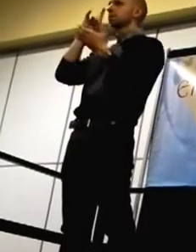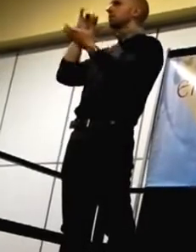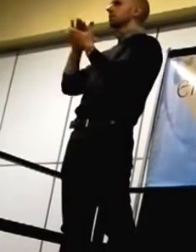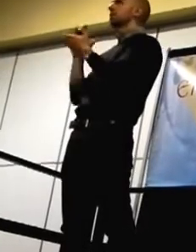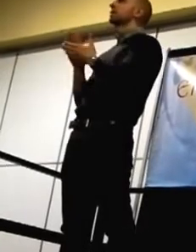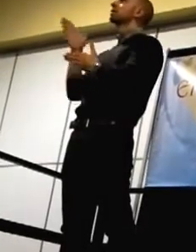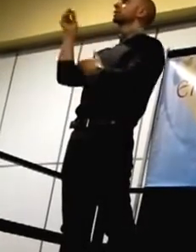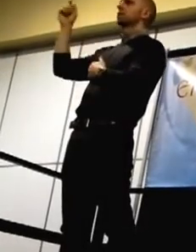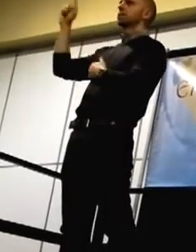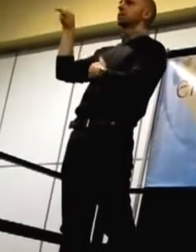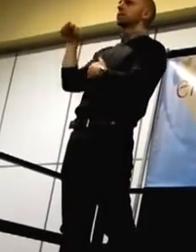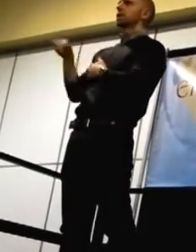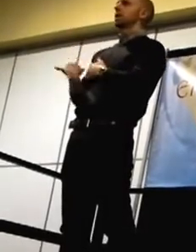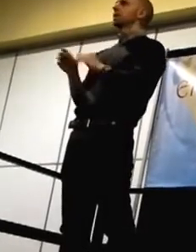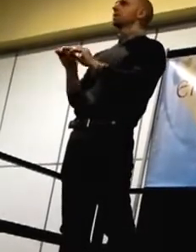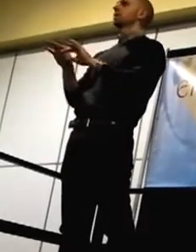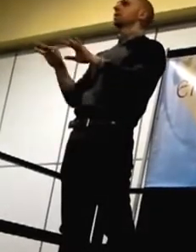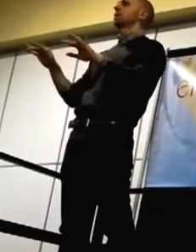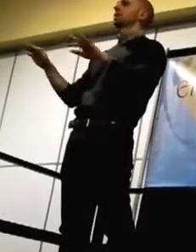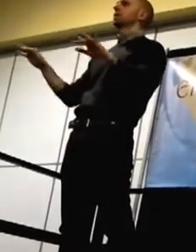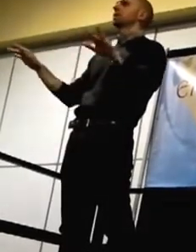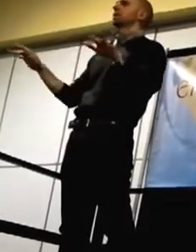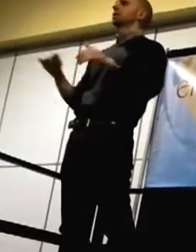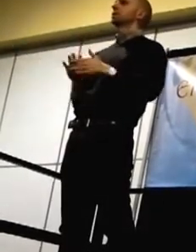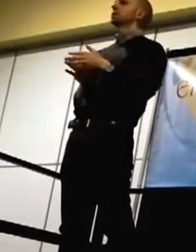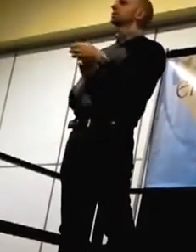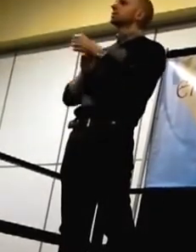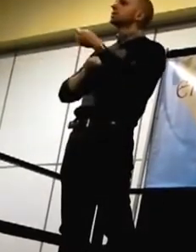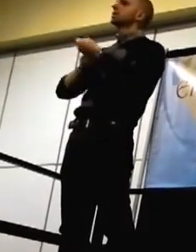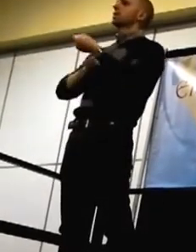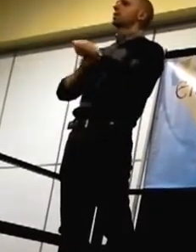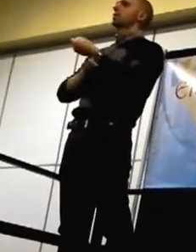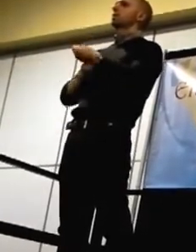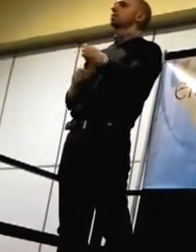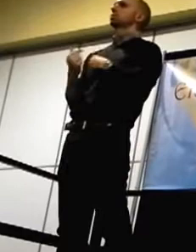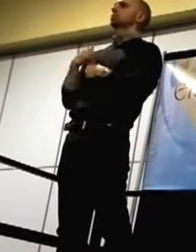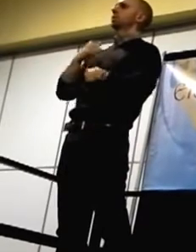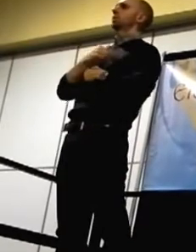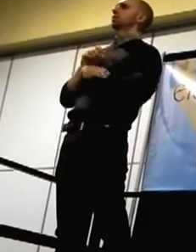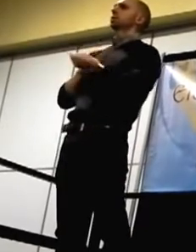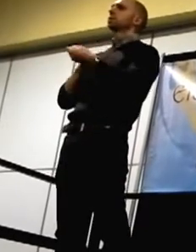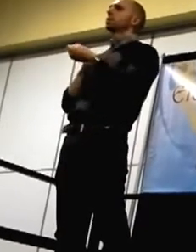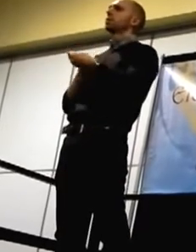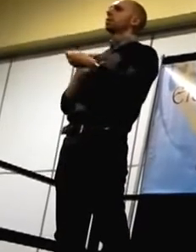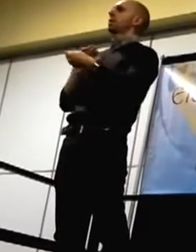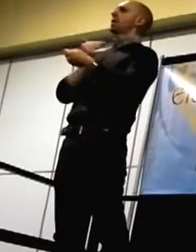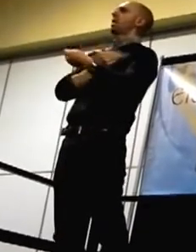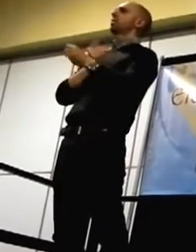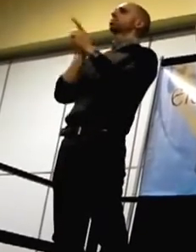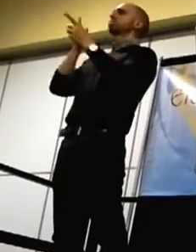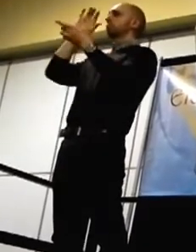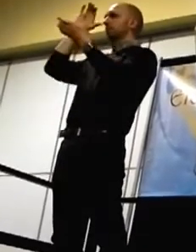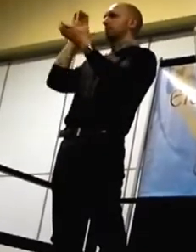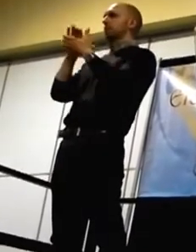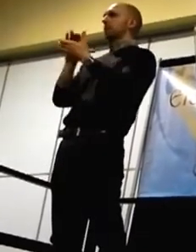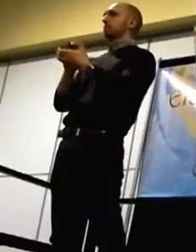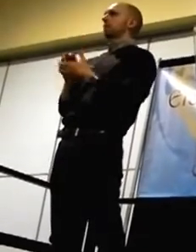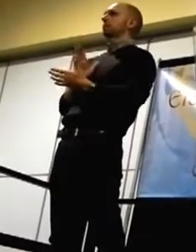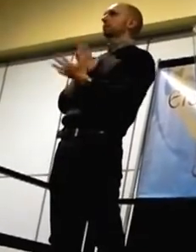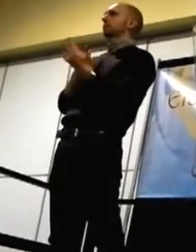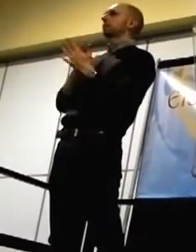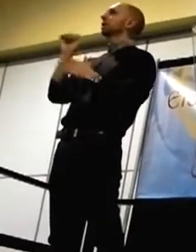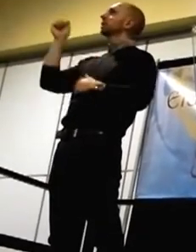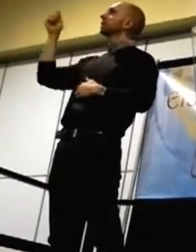subhanahu wa ta'ala and support the weak and support our ummah. أقول قولي هذا وأستغفر الله لي ولكم. الله